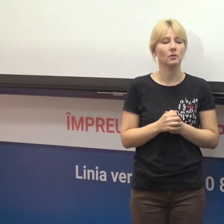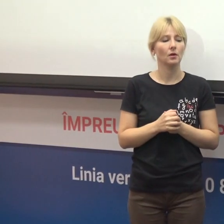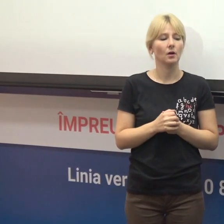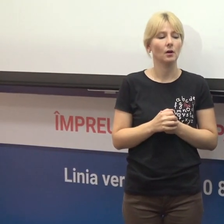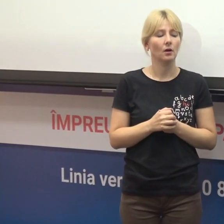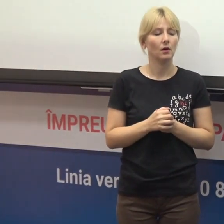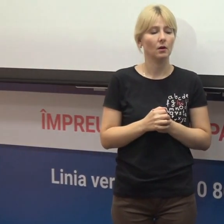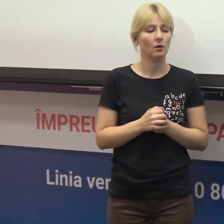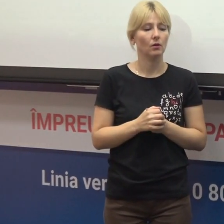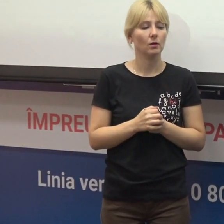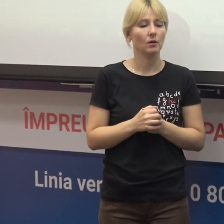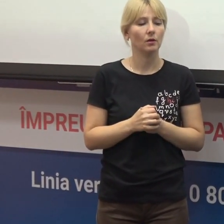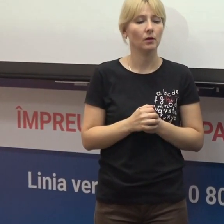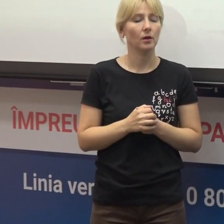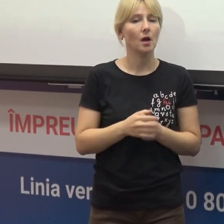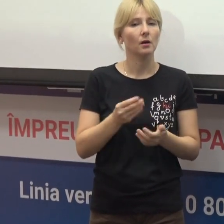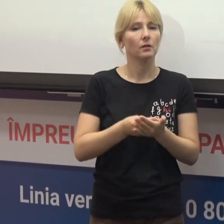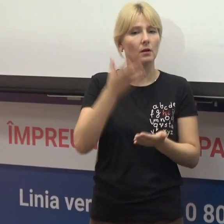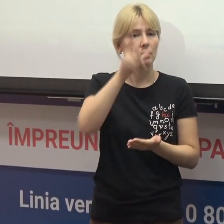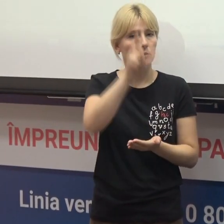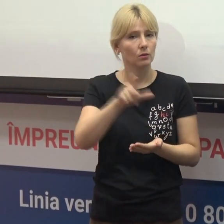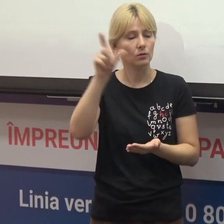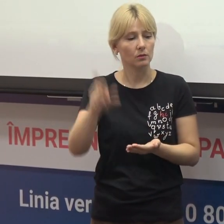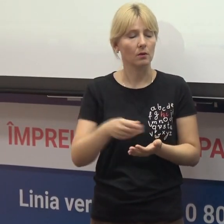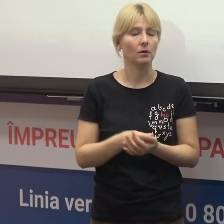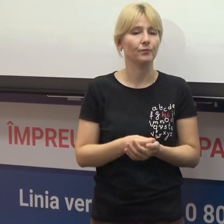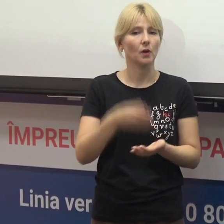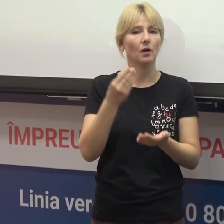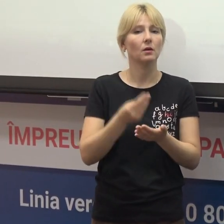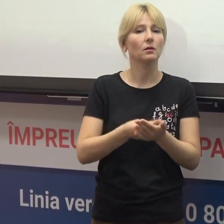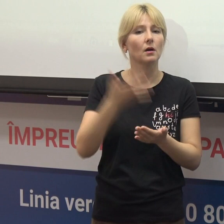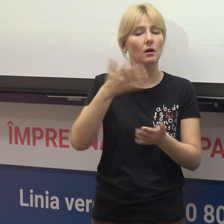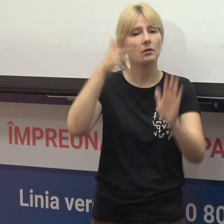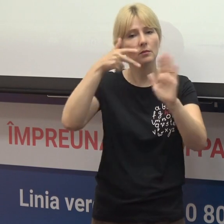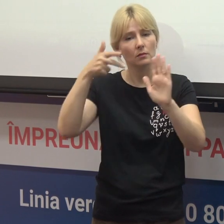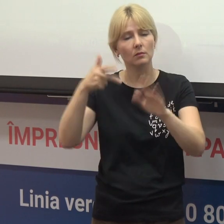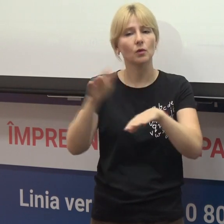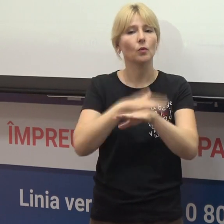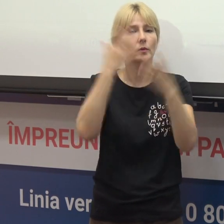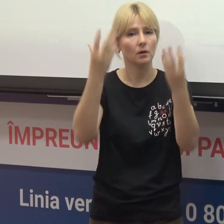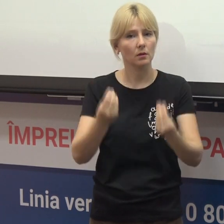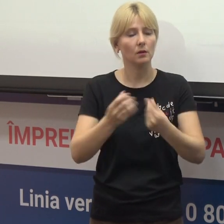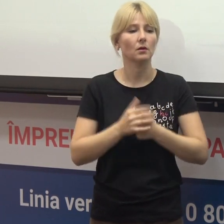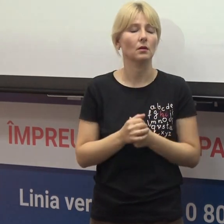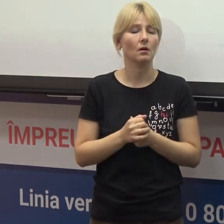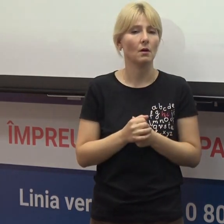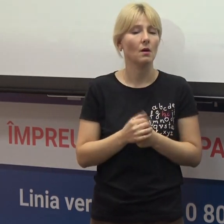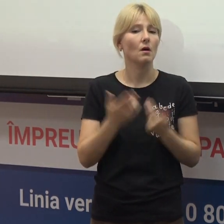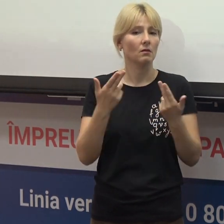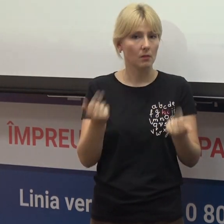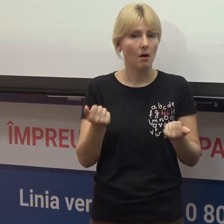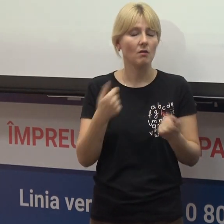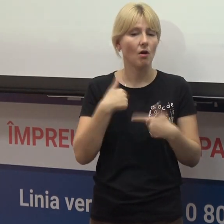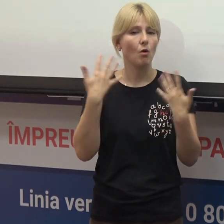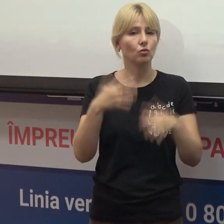stat. Mulți stimați concetățeni, stimați reprezentanți ai mass media, bună ziua. Deci, într-adevăr, cum a